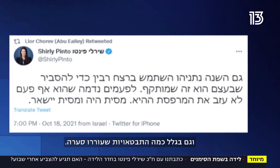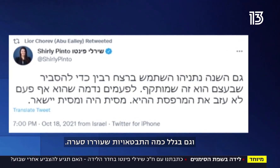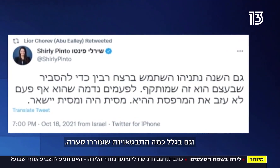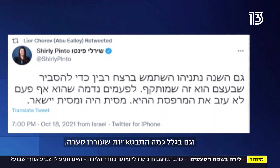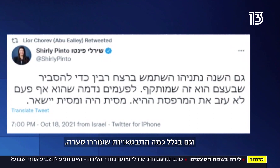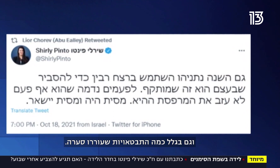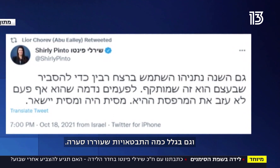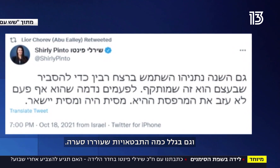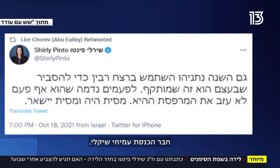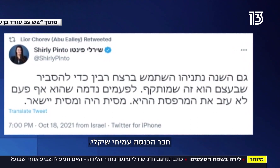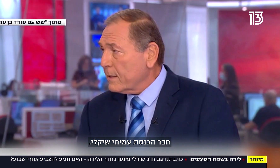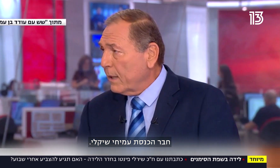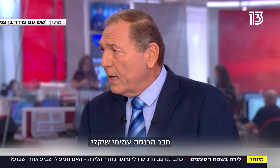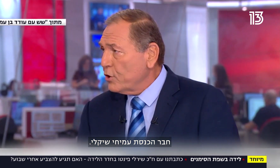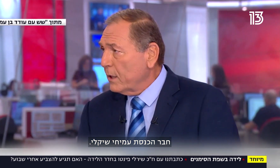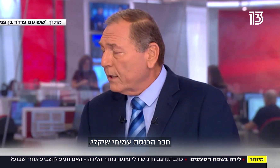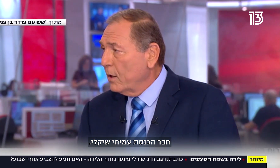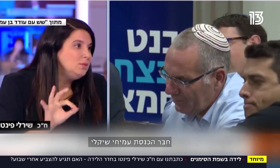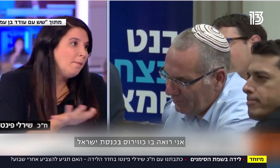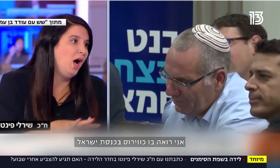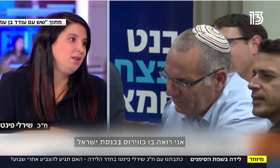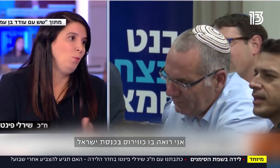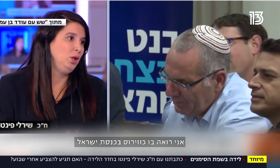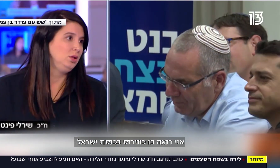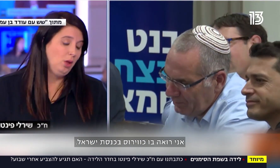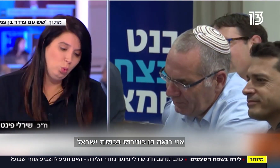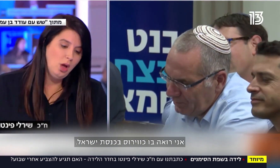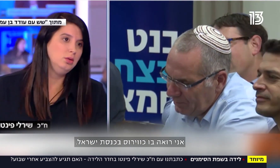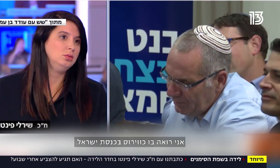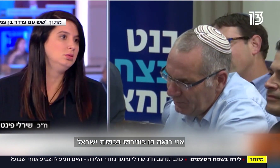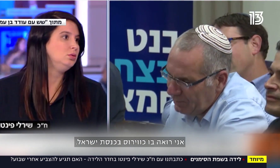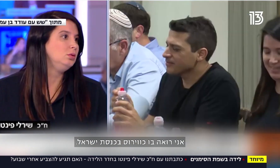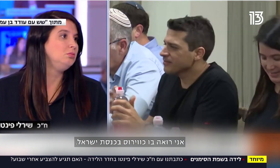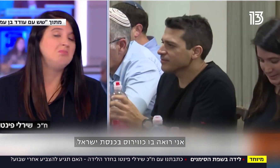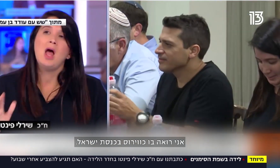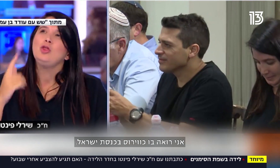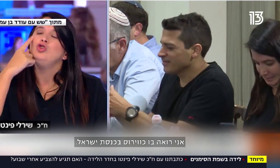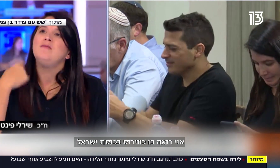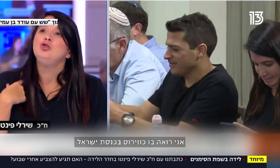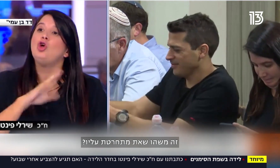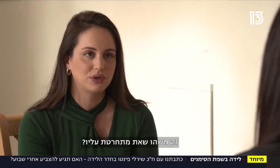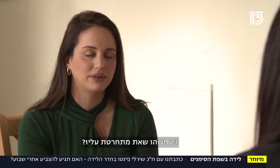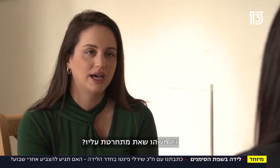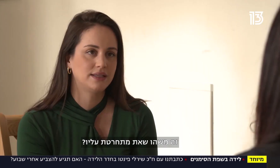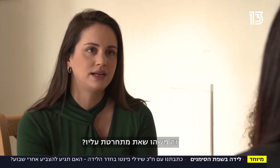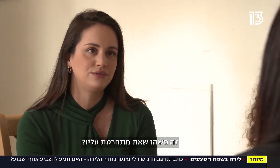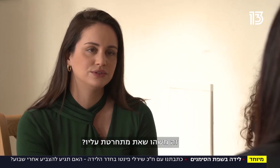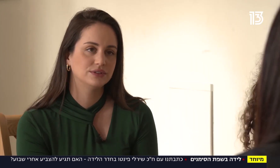שעוררו סערה. חבר הכנסת עמיחי שיקלי. אני רואה בו כווירוס בכנסת ישראל. זה משהו שאת מתחרטת עליו?